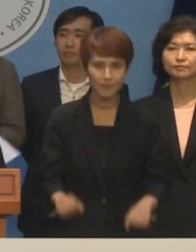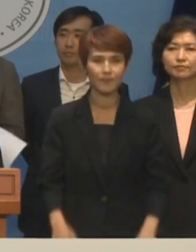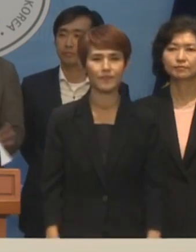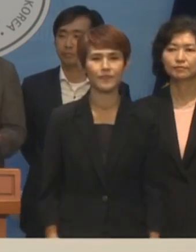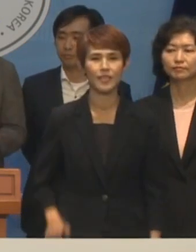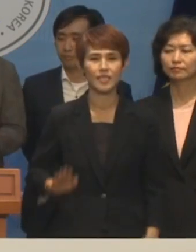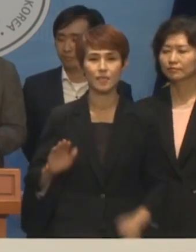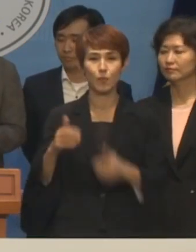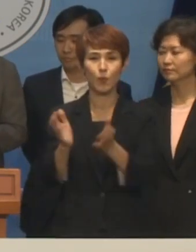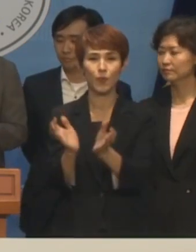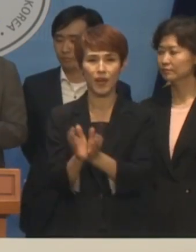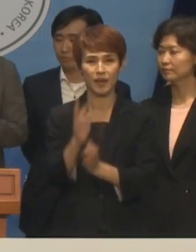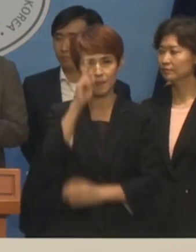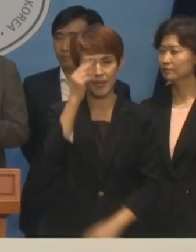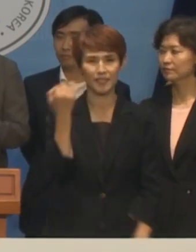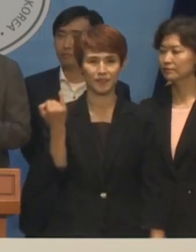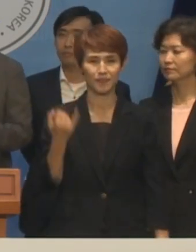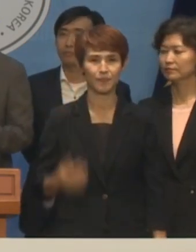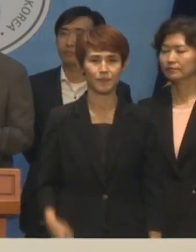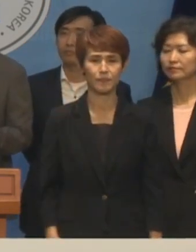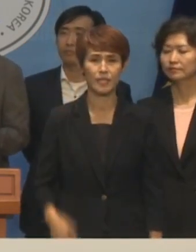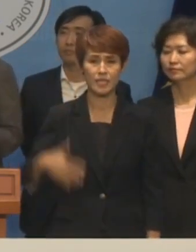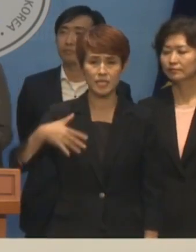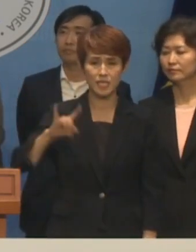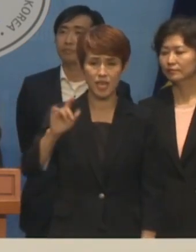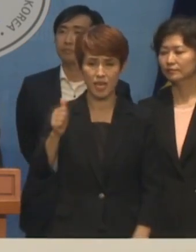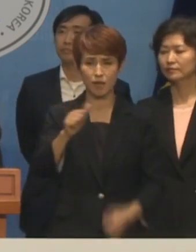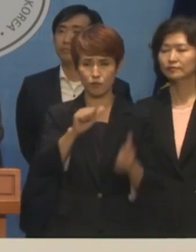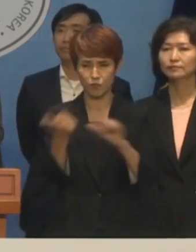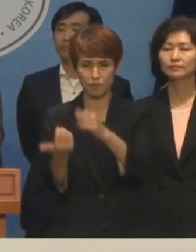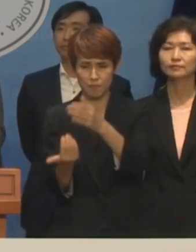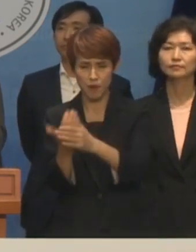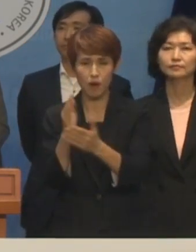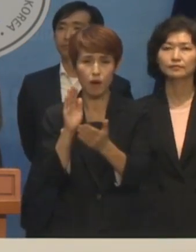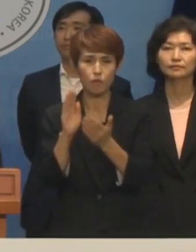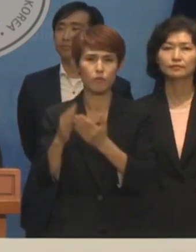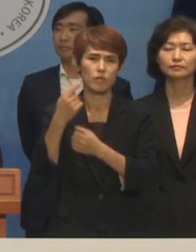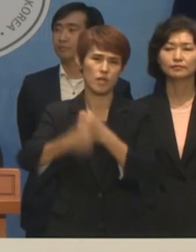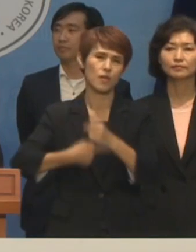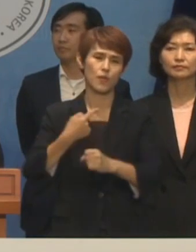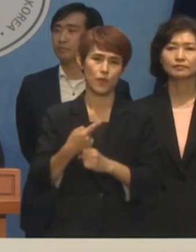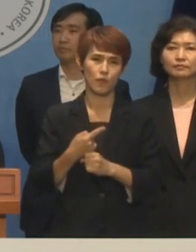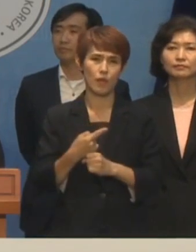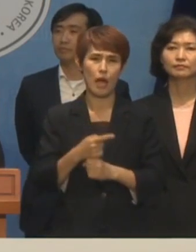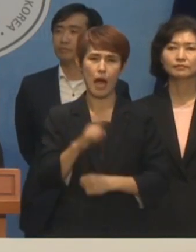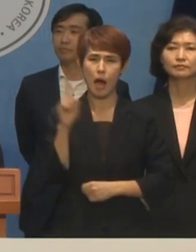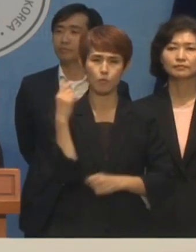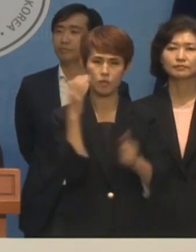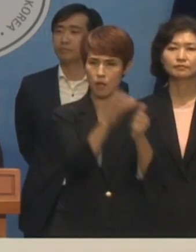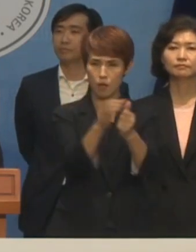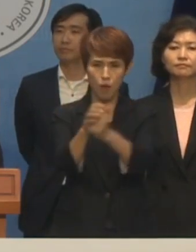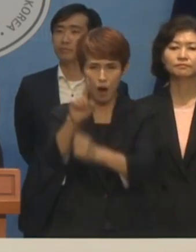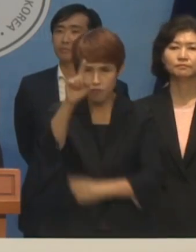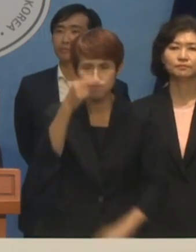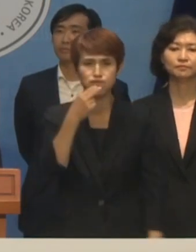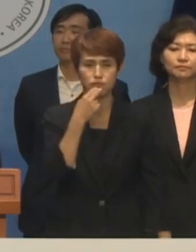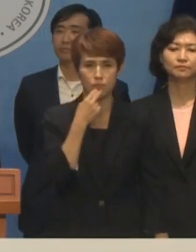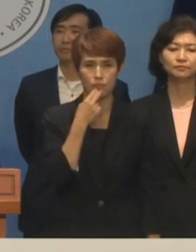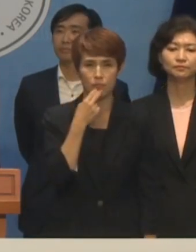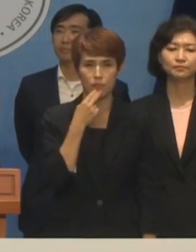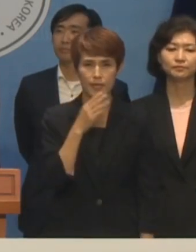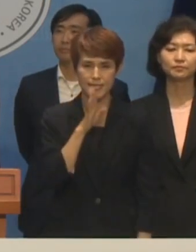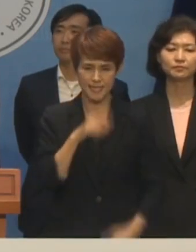진보당 박지하입니다. 최상병의 죽음 이후 1년 누구도 책임지지 않았습니다.